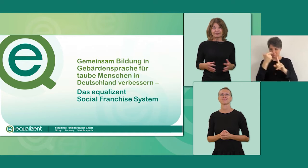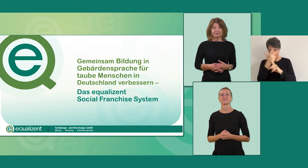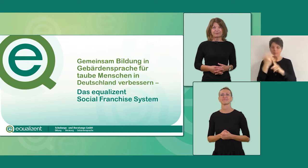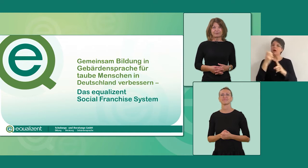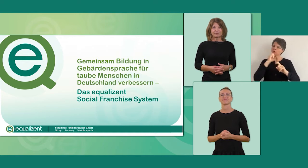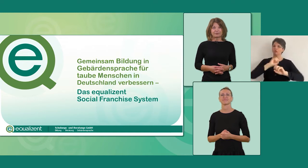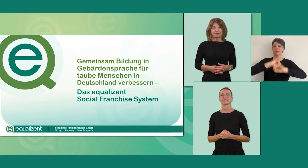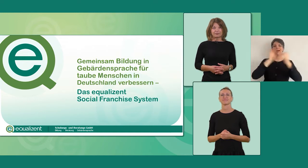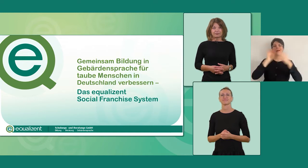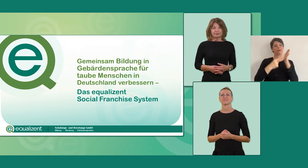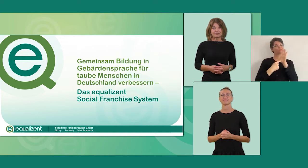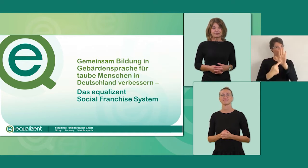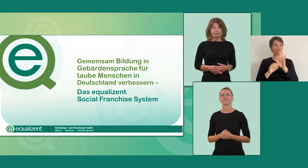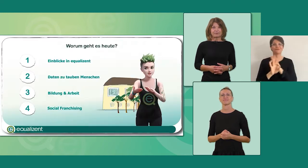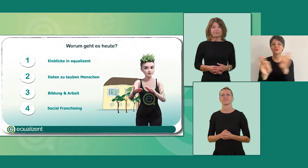darzustellen.